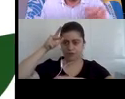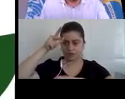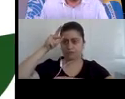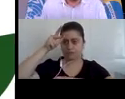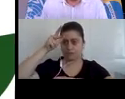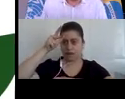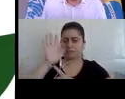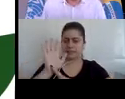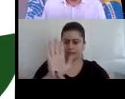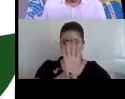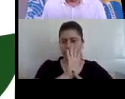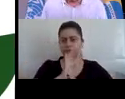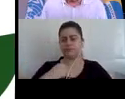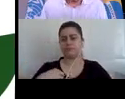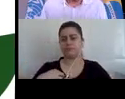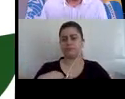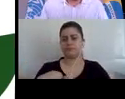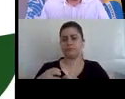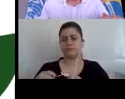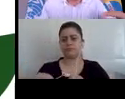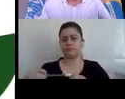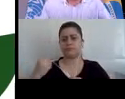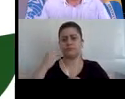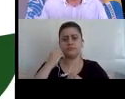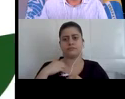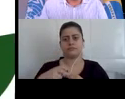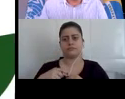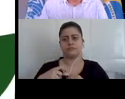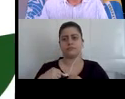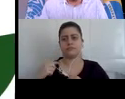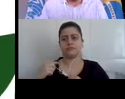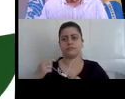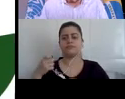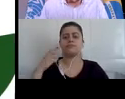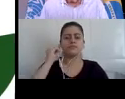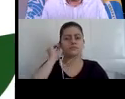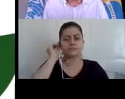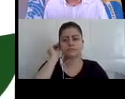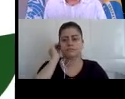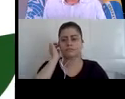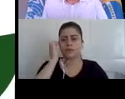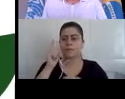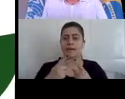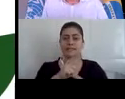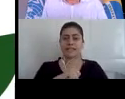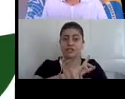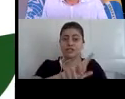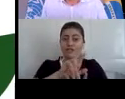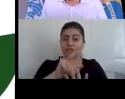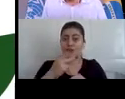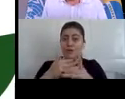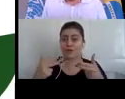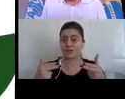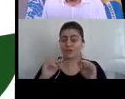tem diferentes fontes de informação, muito vinculados com a